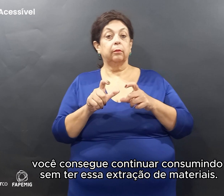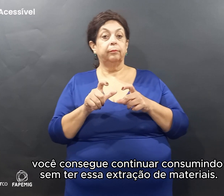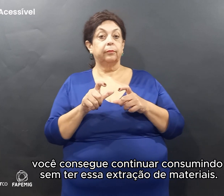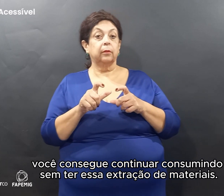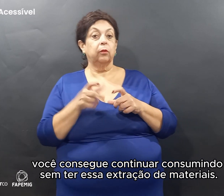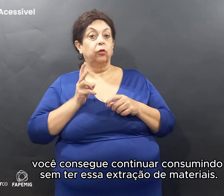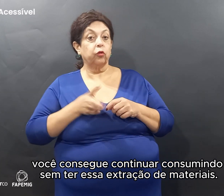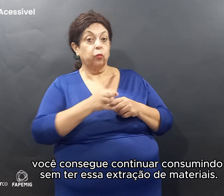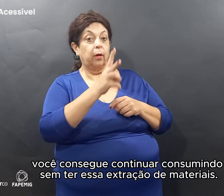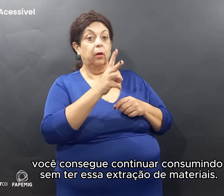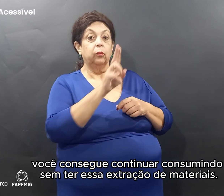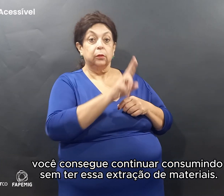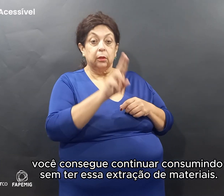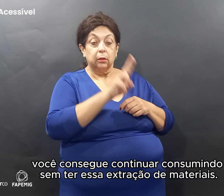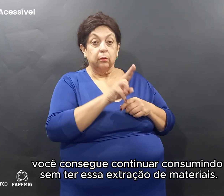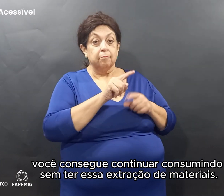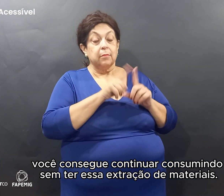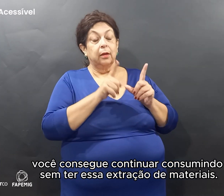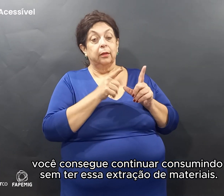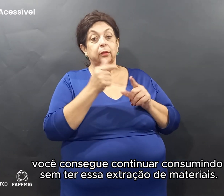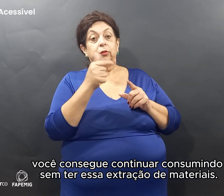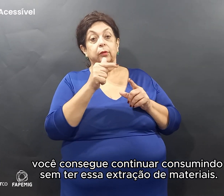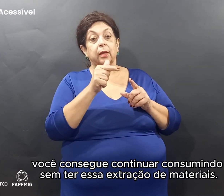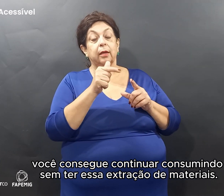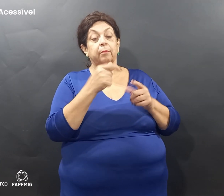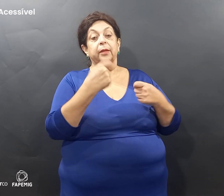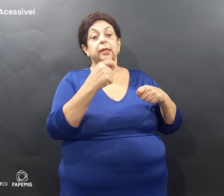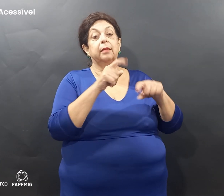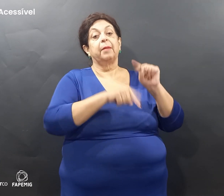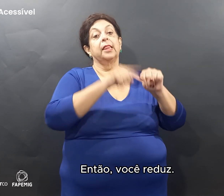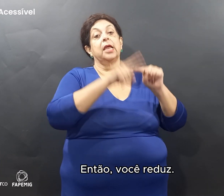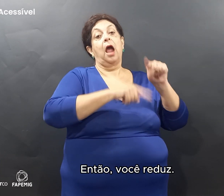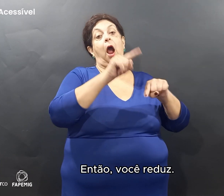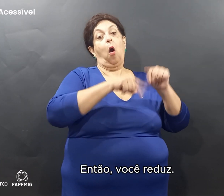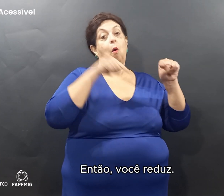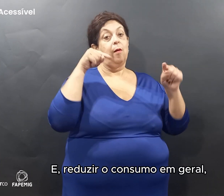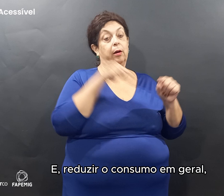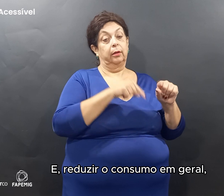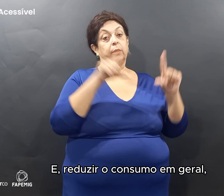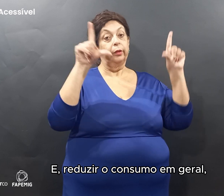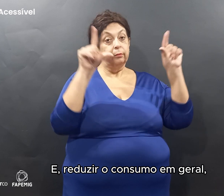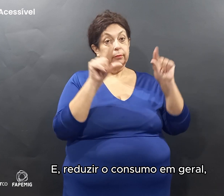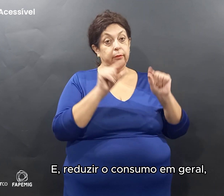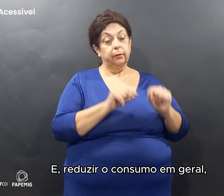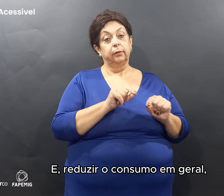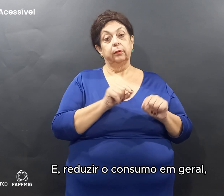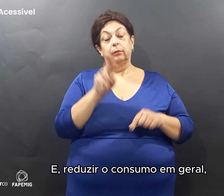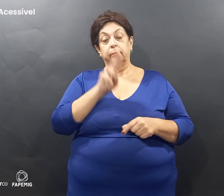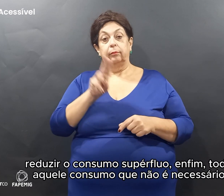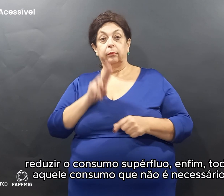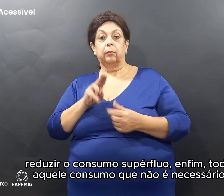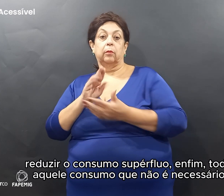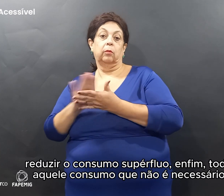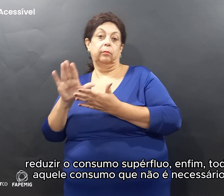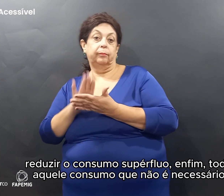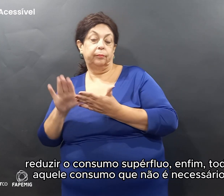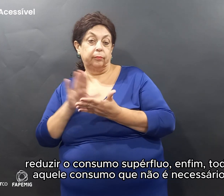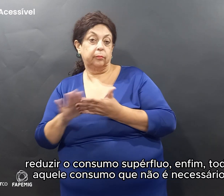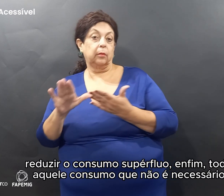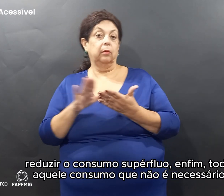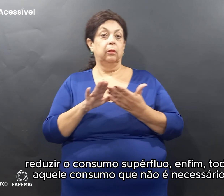consegue continuar consumindo sem ter essa extração de materiais. Então você reduz, e reduzir o consumo em geral, né? Reduzir o